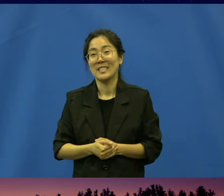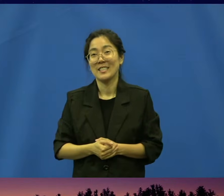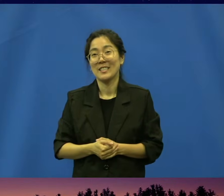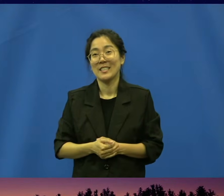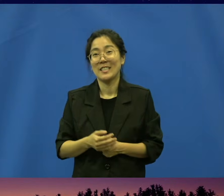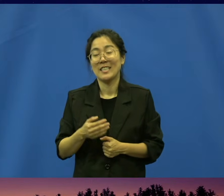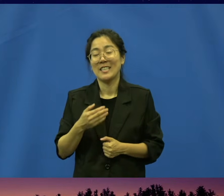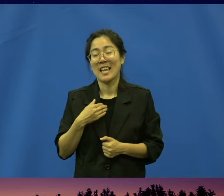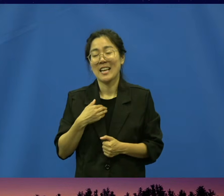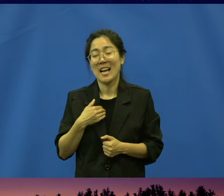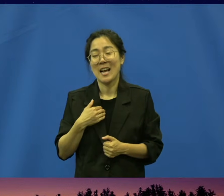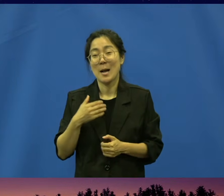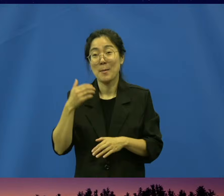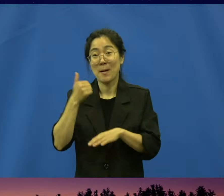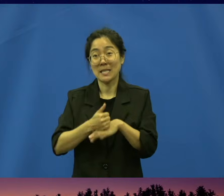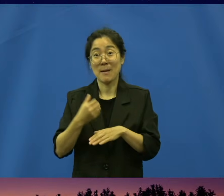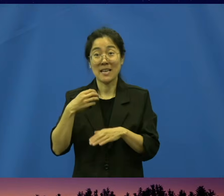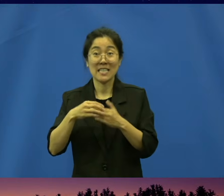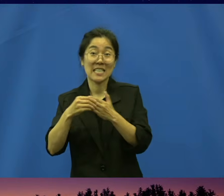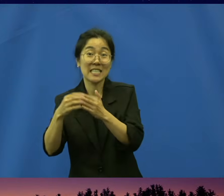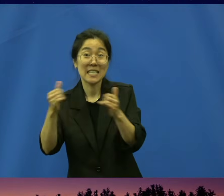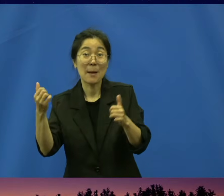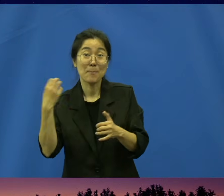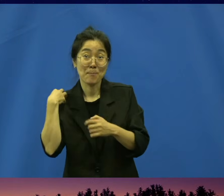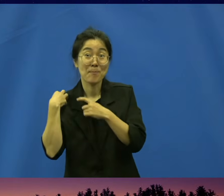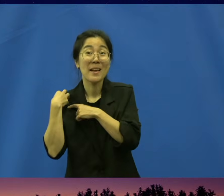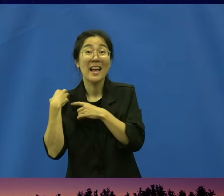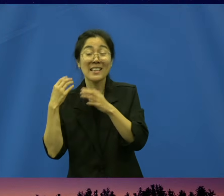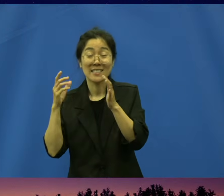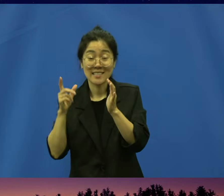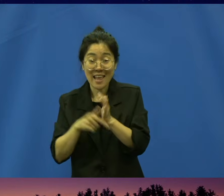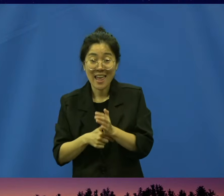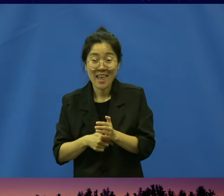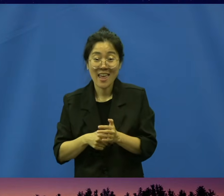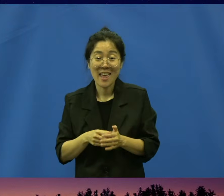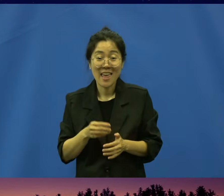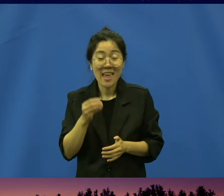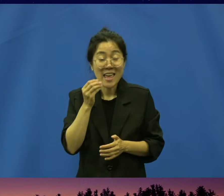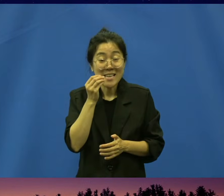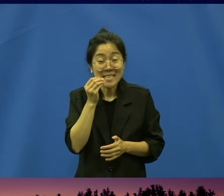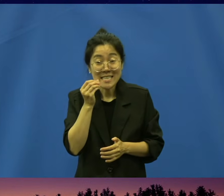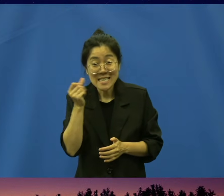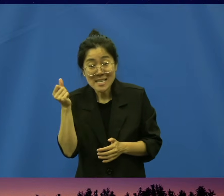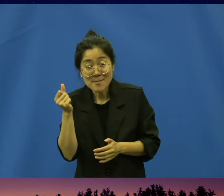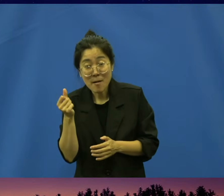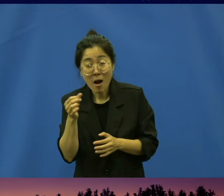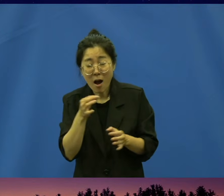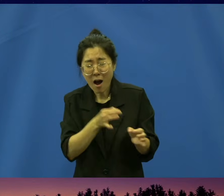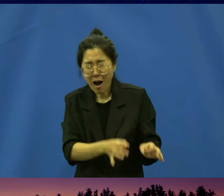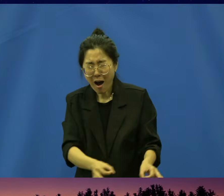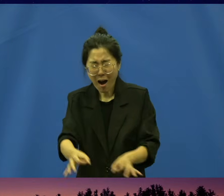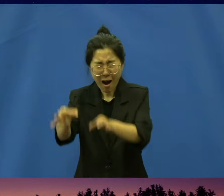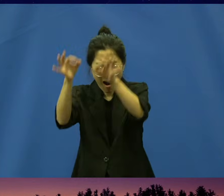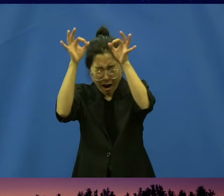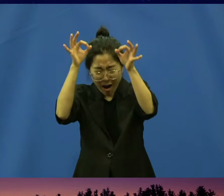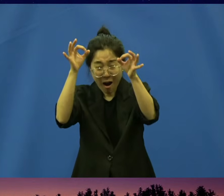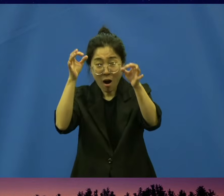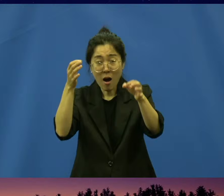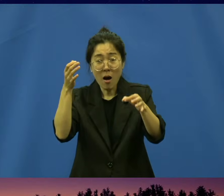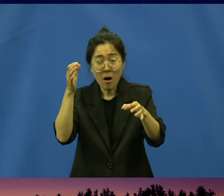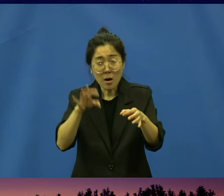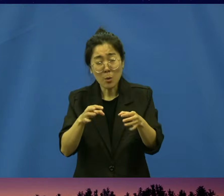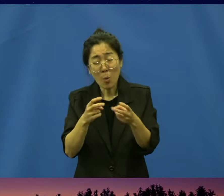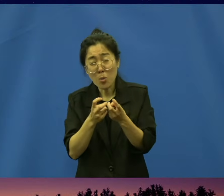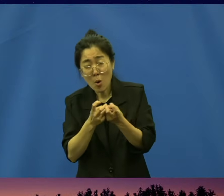3배나 올랐고, 그렇지만 하나님께서 우리의 기도를 들으시고 기름이 없어서 다음 항구로 못 가고 묶여져 본 적은 한 번도